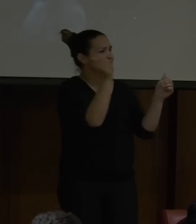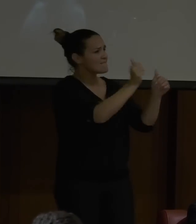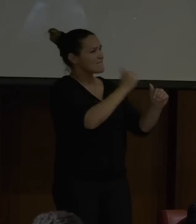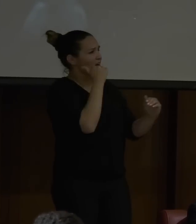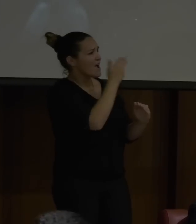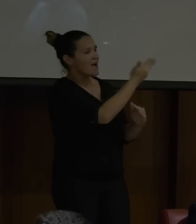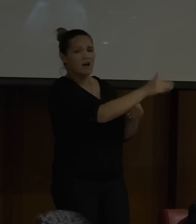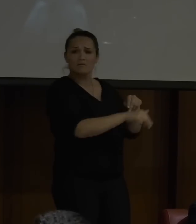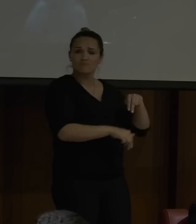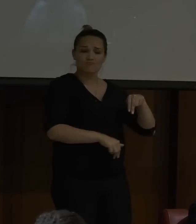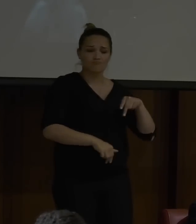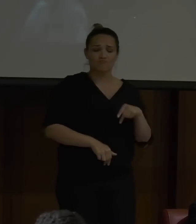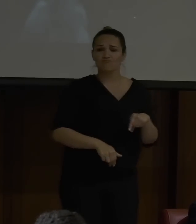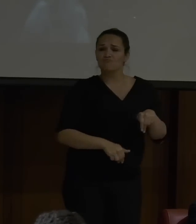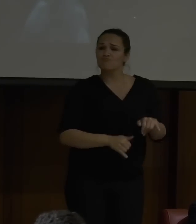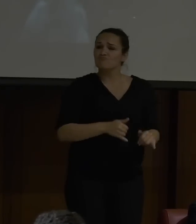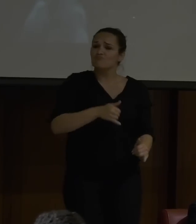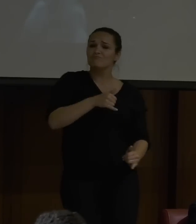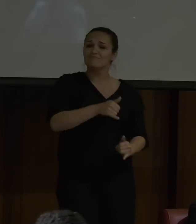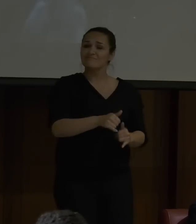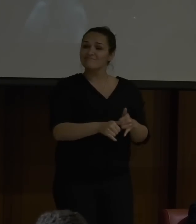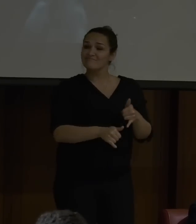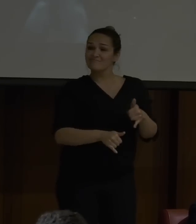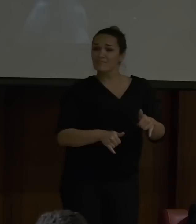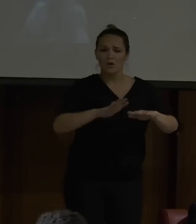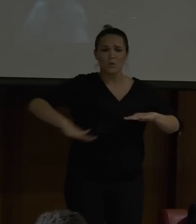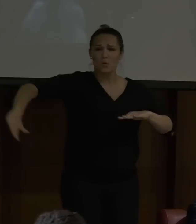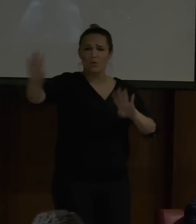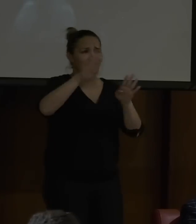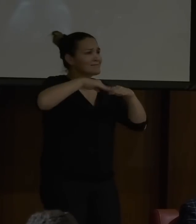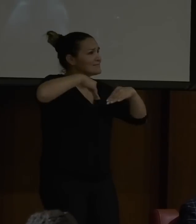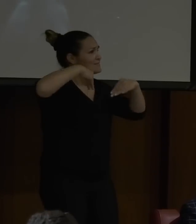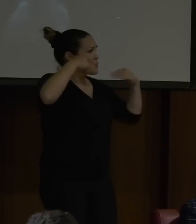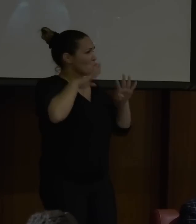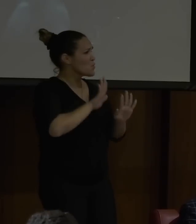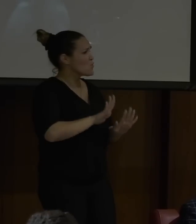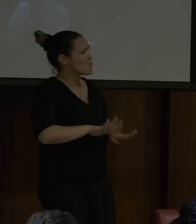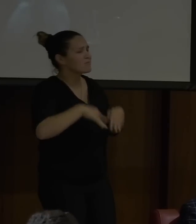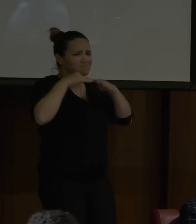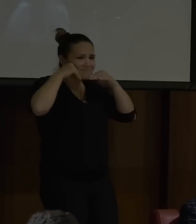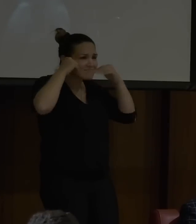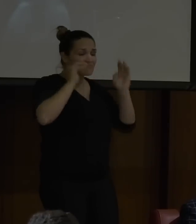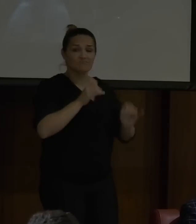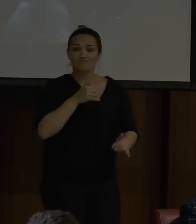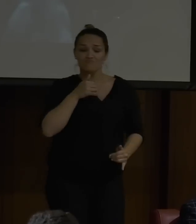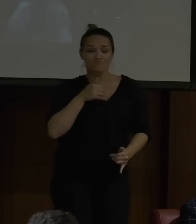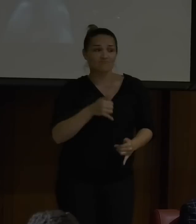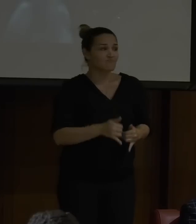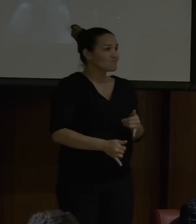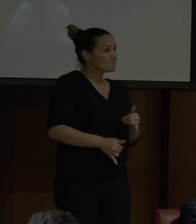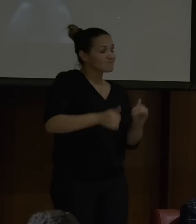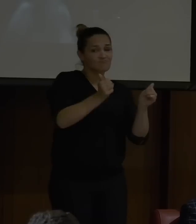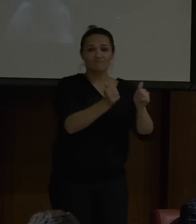Matilde camina, hasta sonríe la sabana. Cuando Matilde